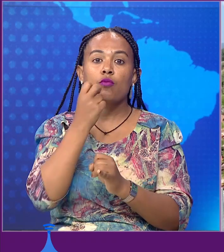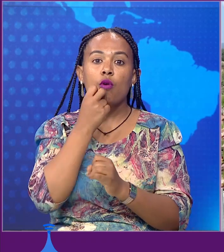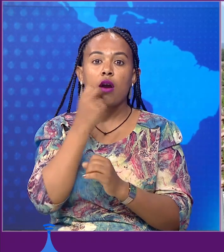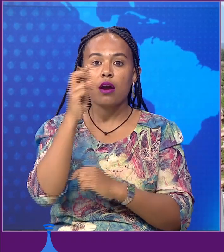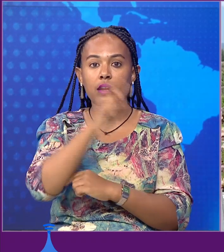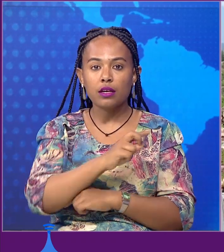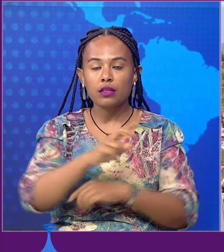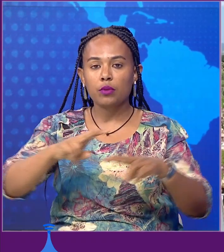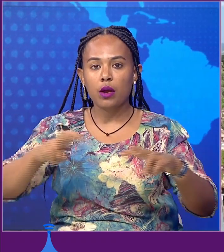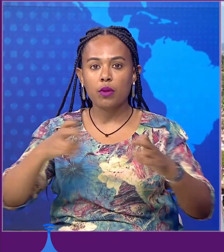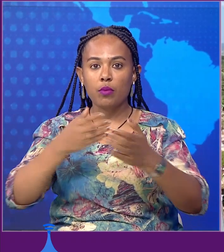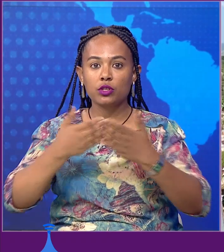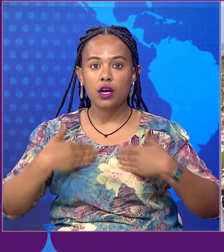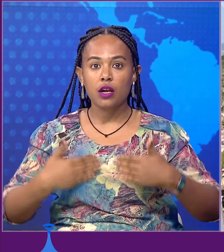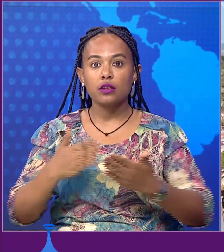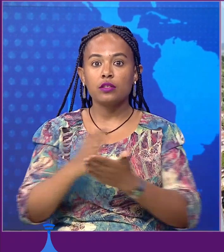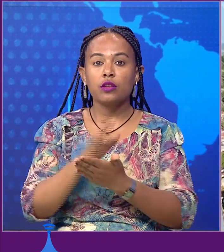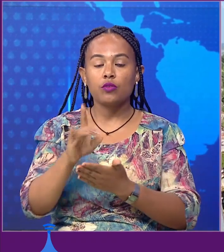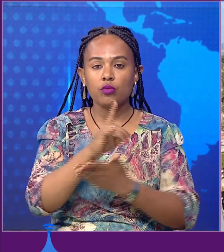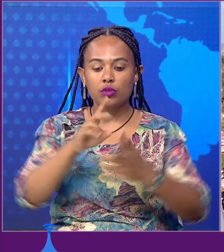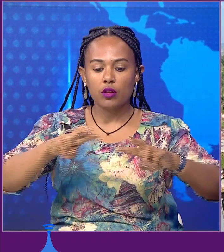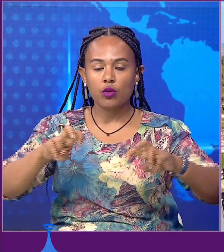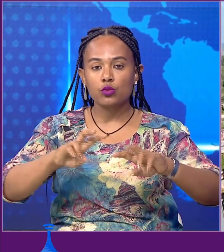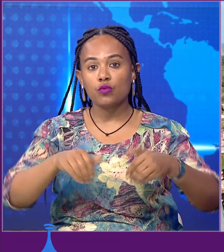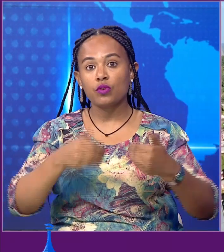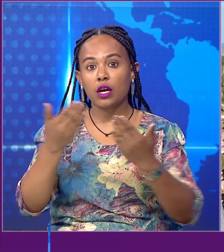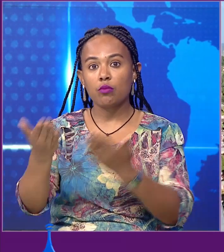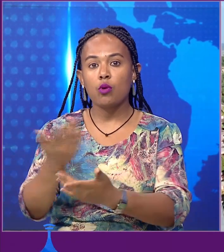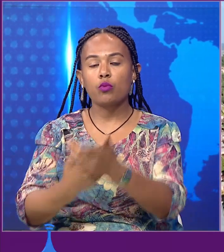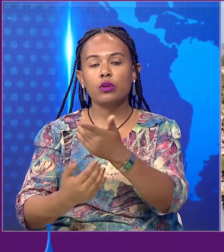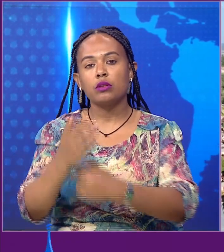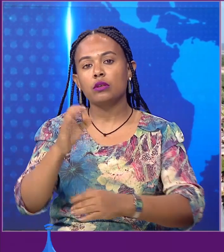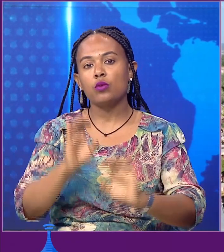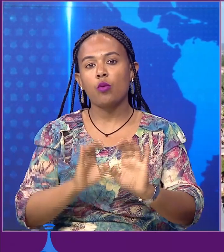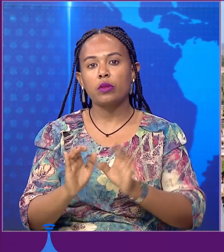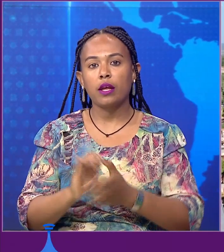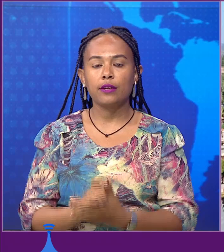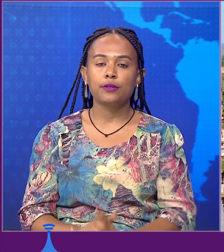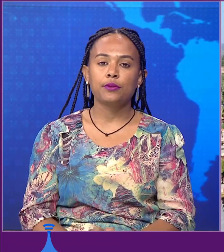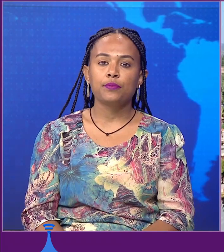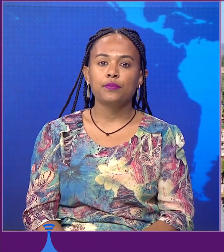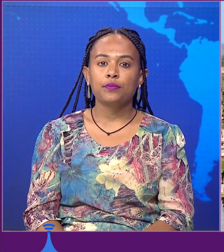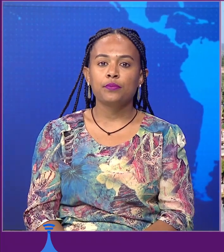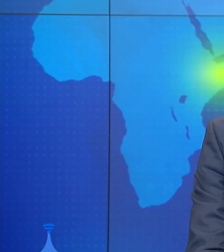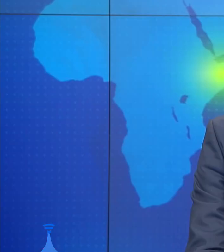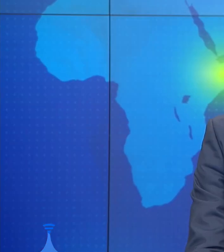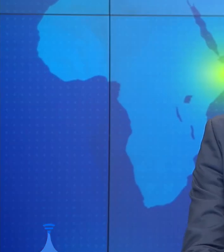ተመራማሪዎችና ባለድርሻ አካላት የተሳተፉ ሲሆን ጥናታዊ ጽሑፍ ቀርቦ ውይይት ተደርጎበታል።